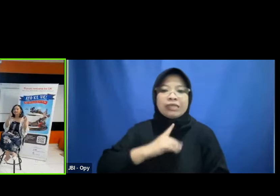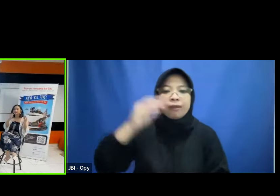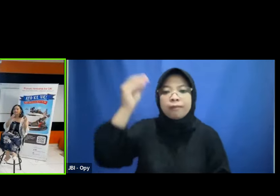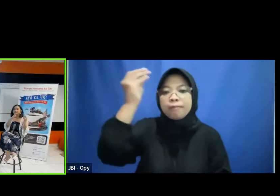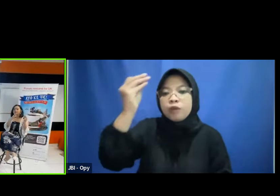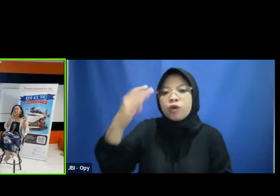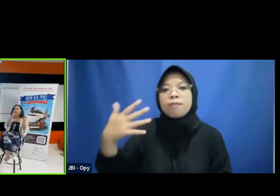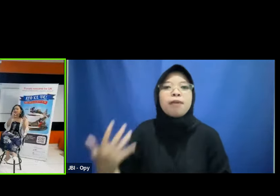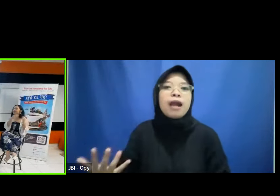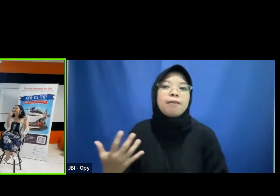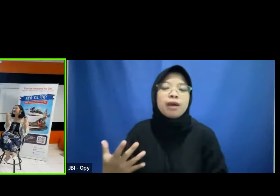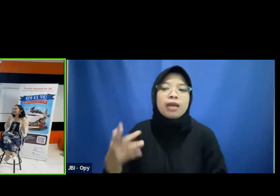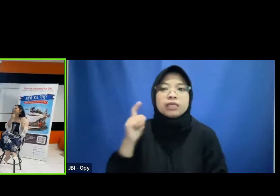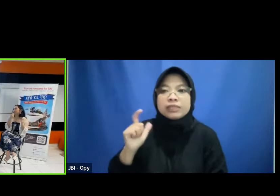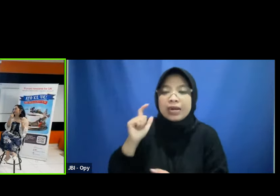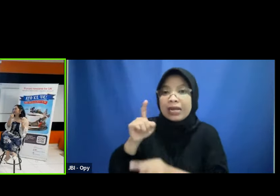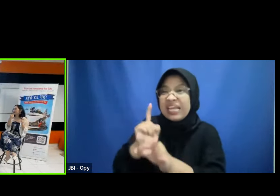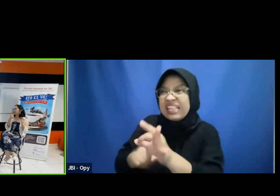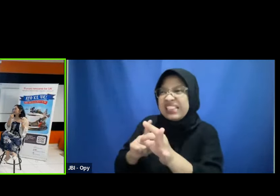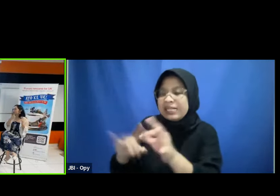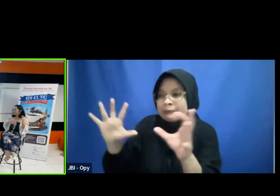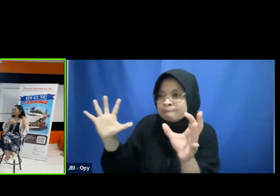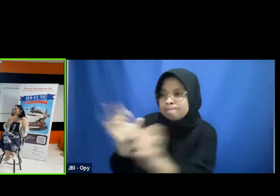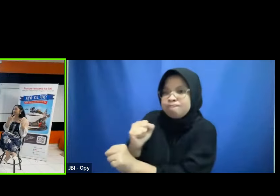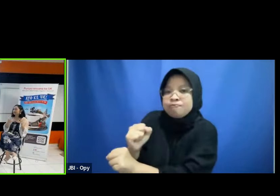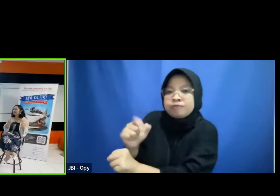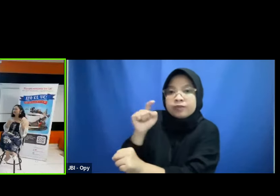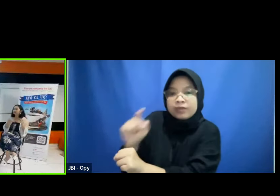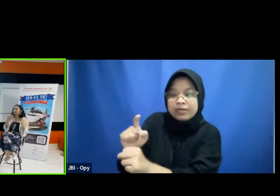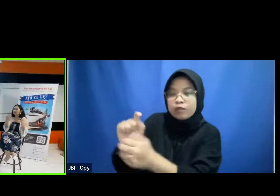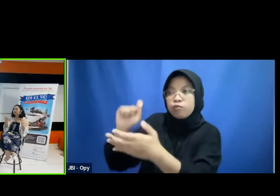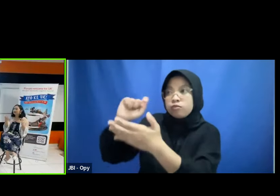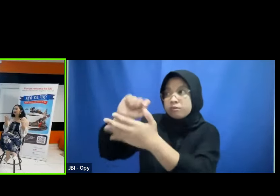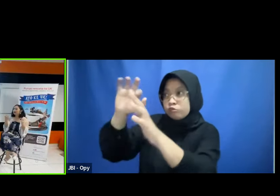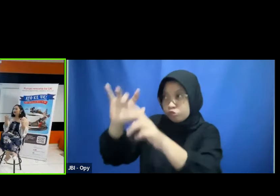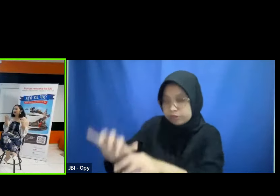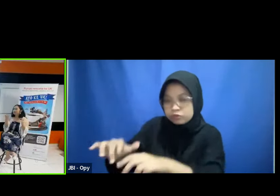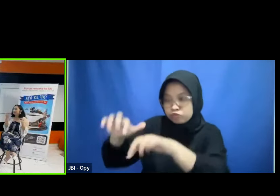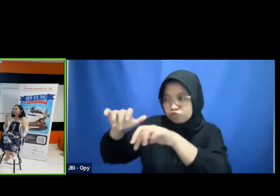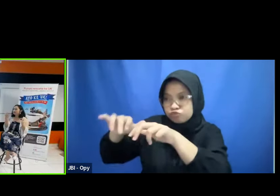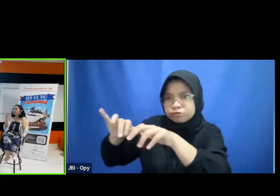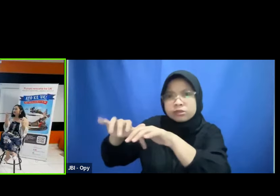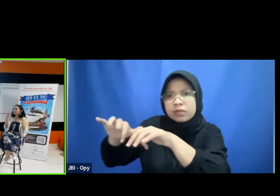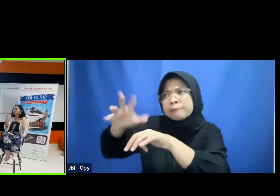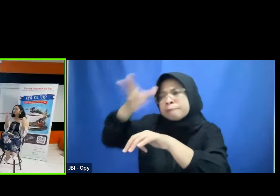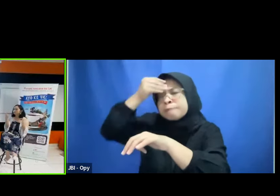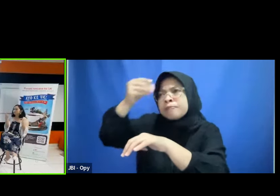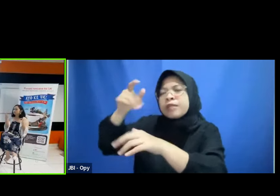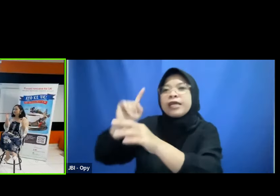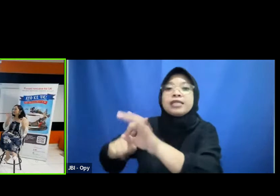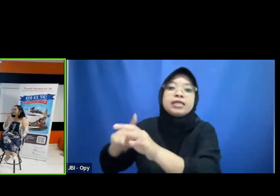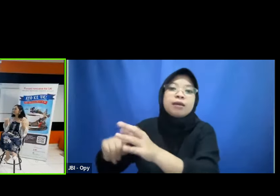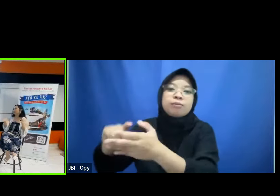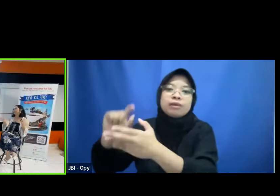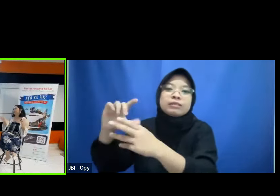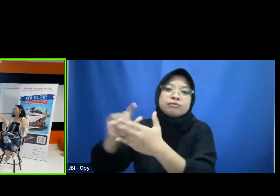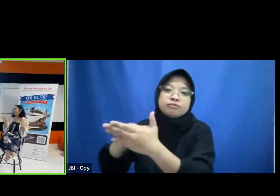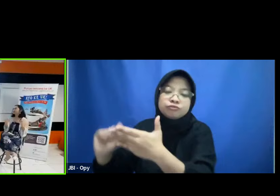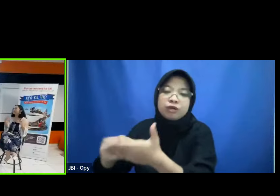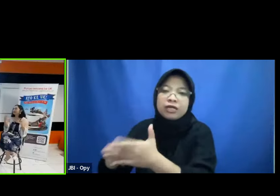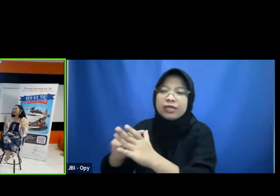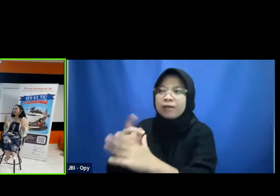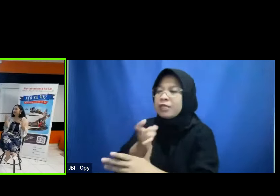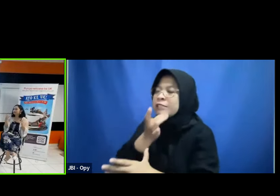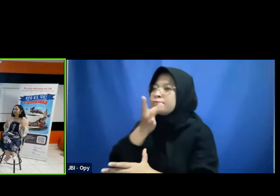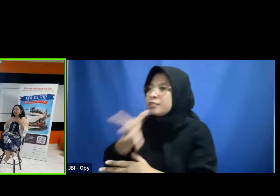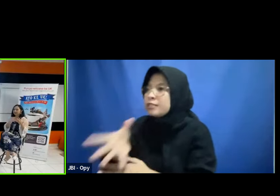Bagaimana sih kita bisa mengambil intisari gitu loh dari tulisan esai kita tetapi yang kita sampaikan tuh tetap terdeliver gitu